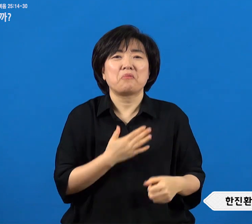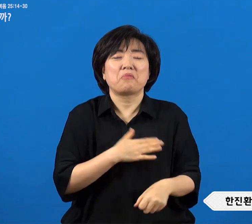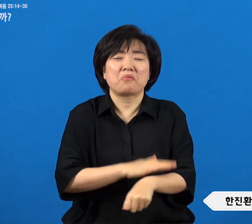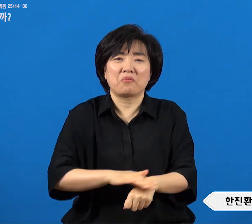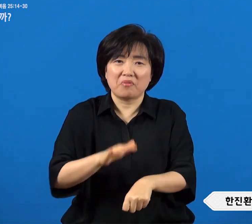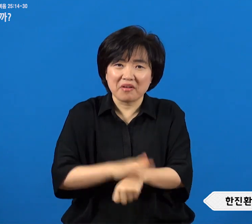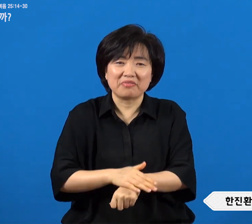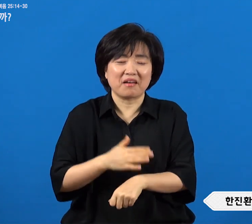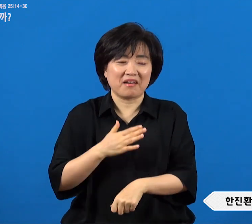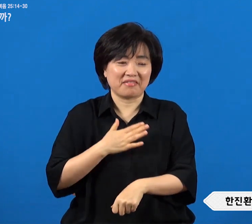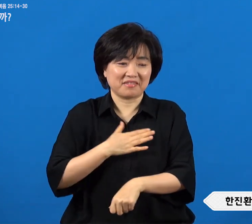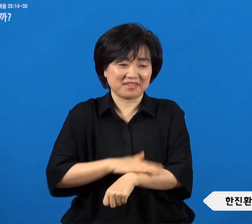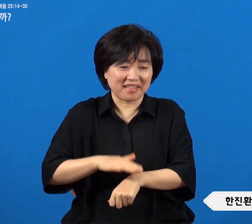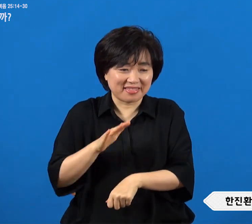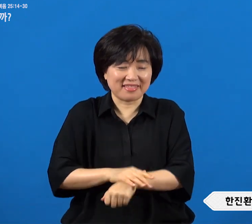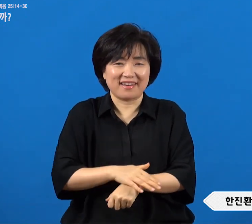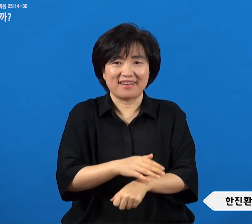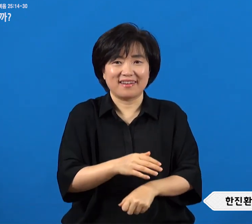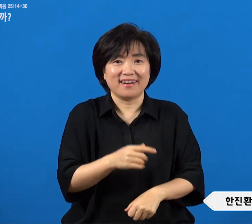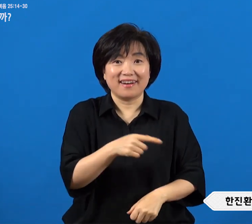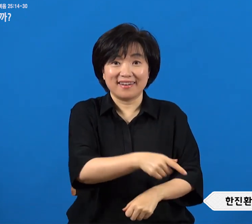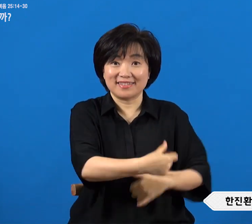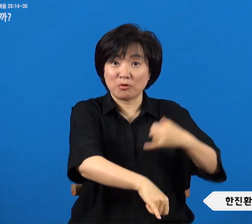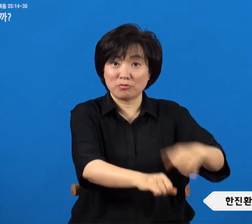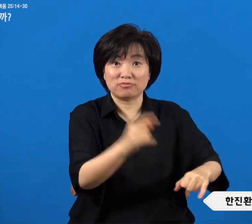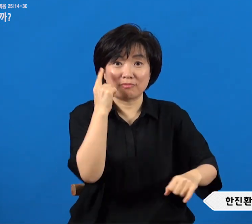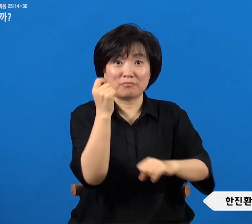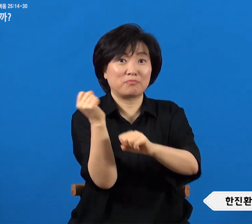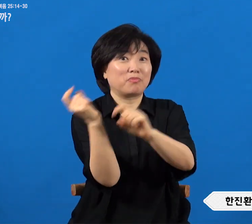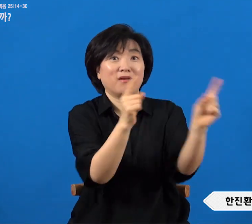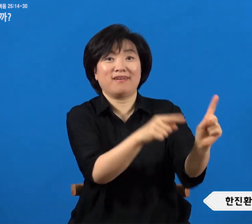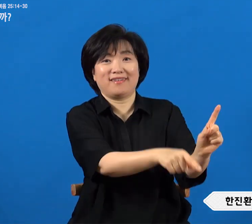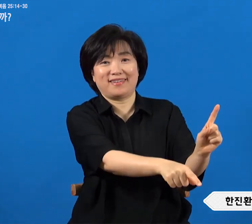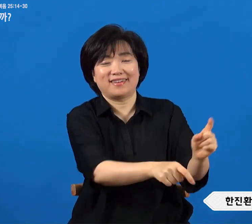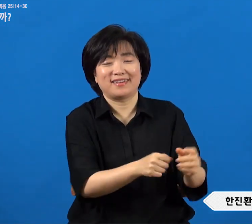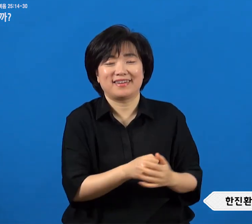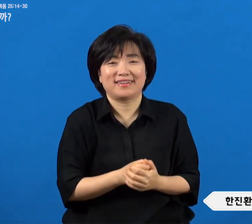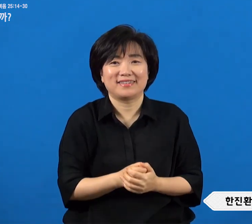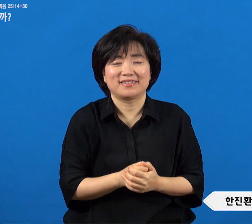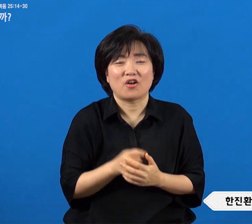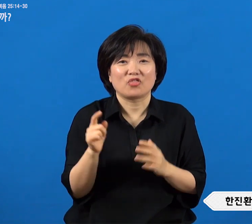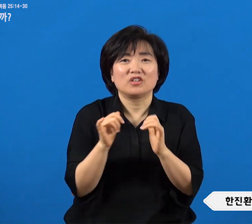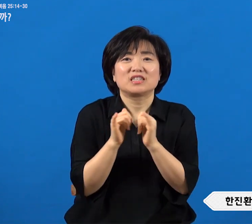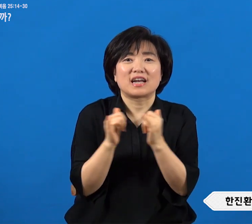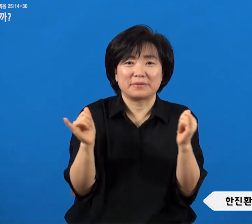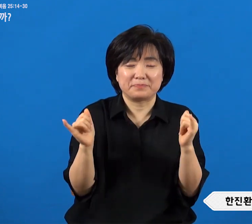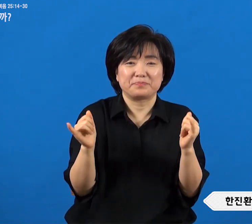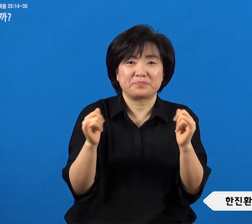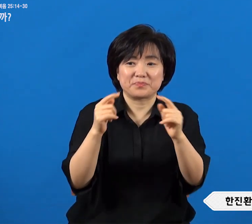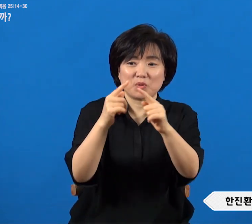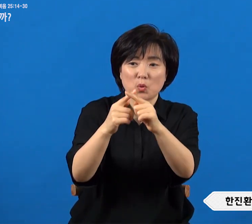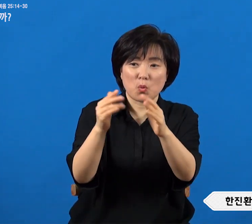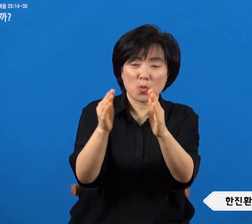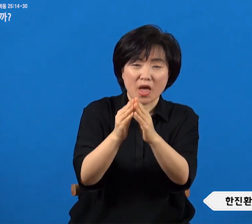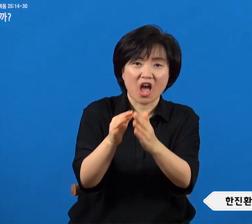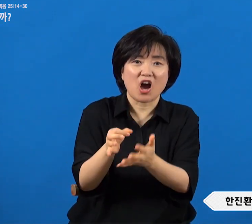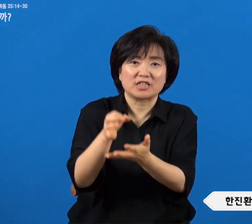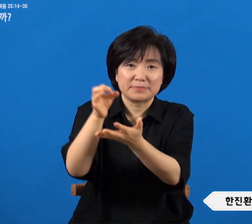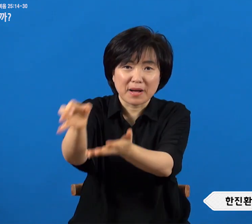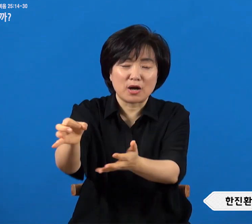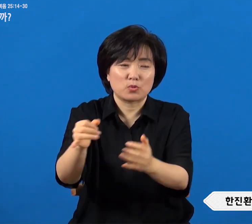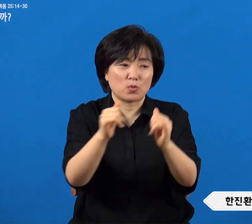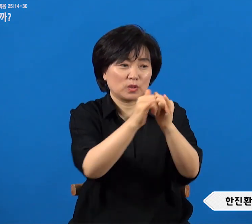그런 말을 하신 분도 있습니다. 어떤 분은 또 뭐 어디 교회에 헌금하고